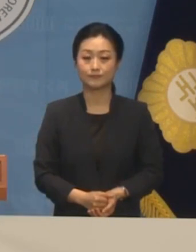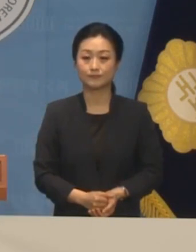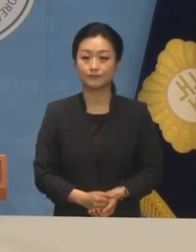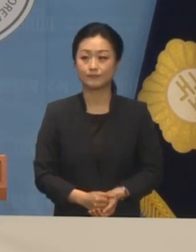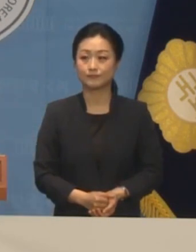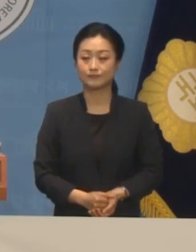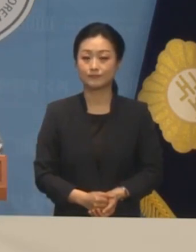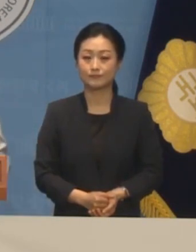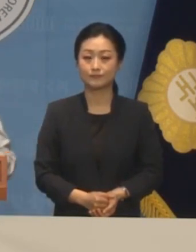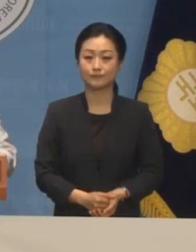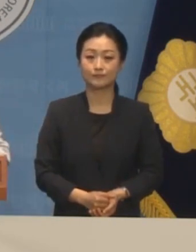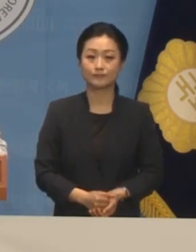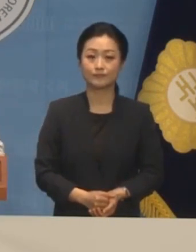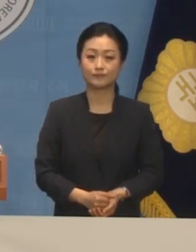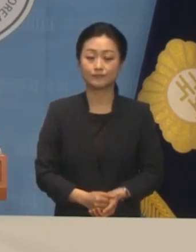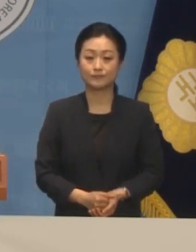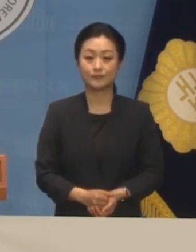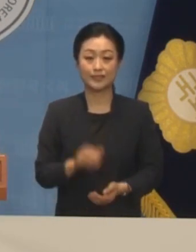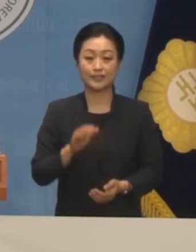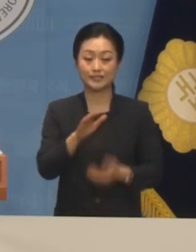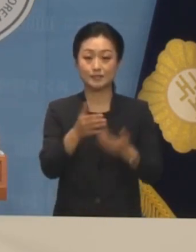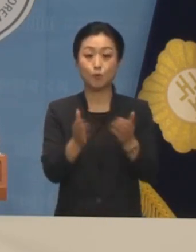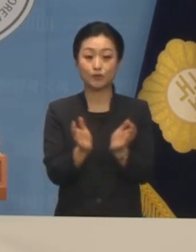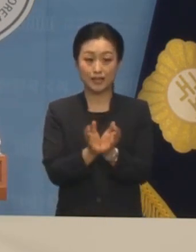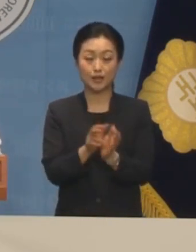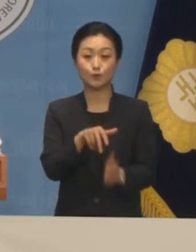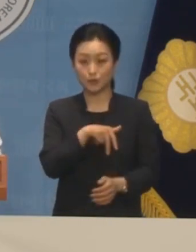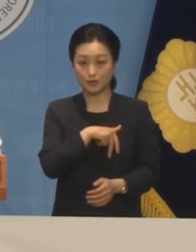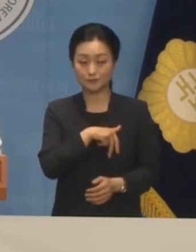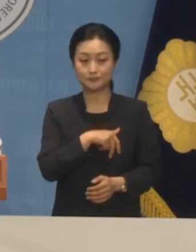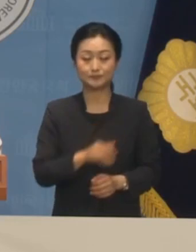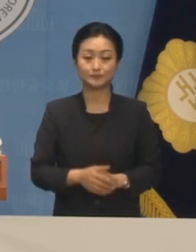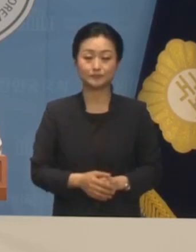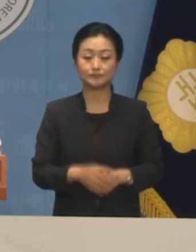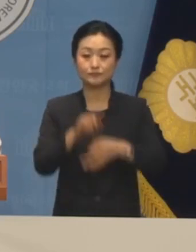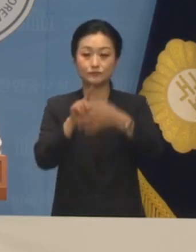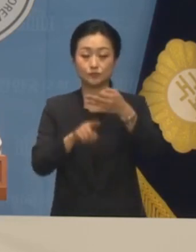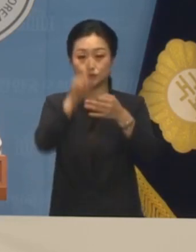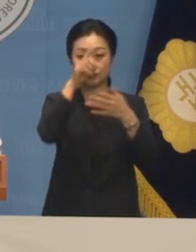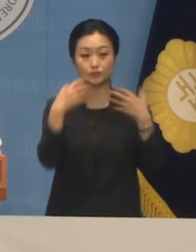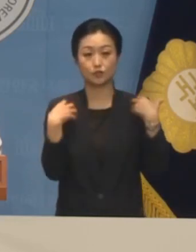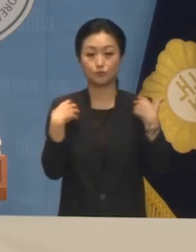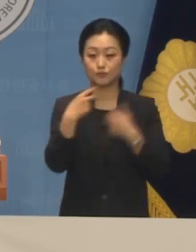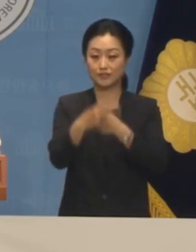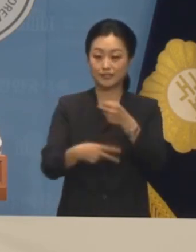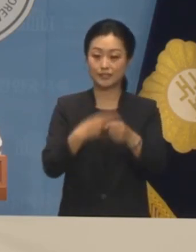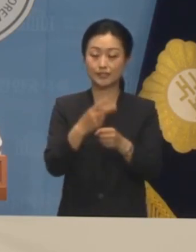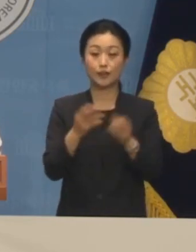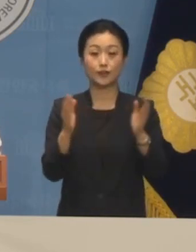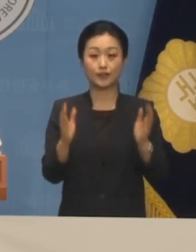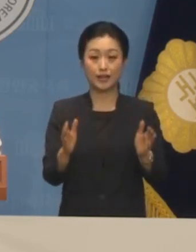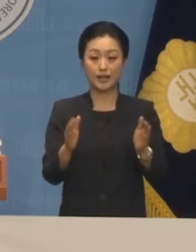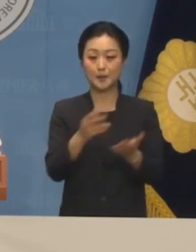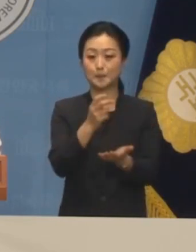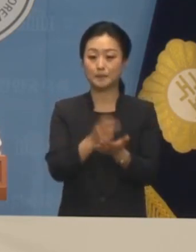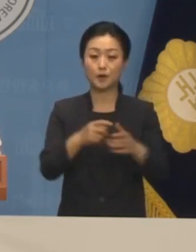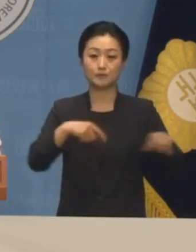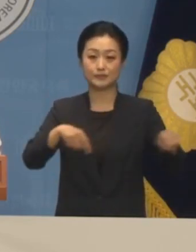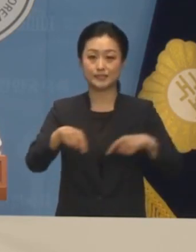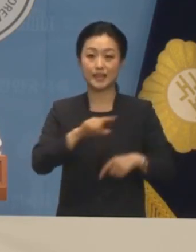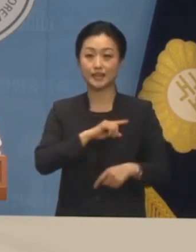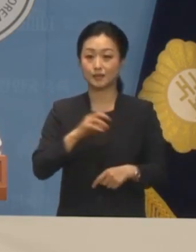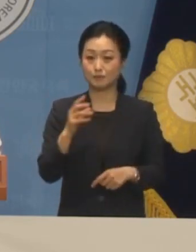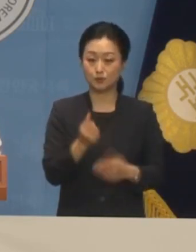네이어서 진보당 의원단 발언 이어가겠습니다 윤성열 정부는 지난 2년 동안 치라는 이름으로